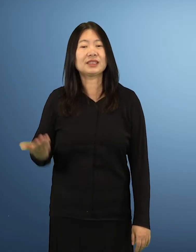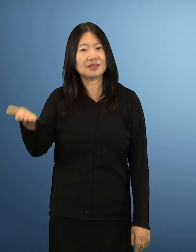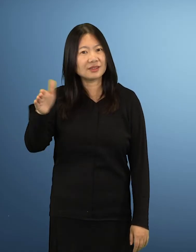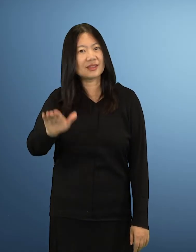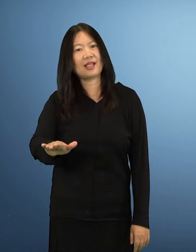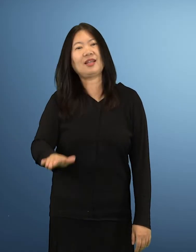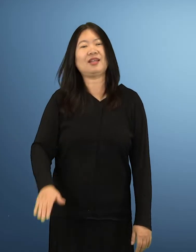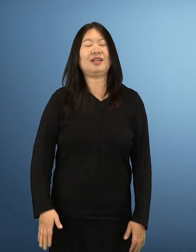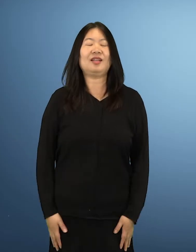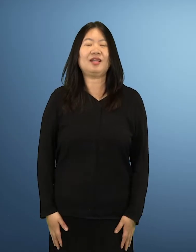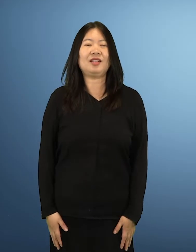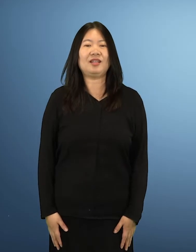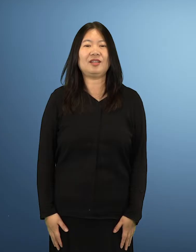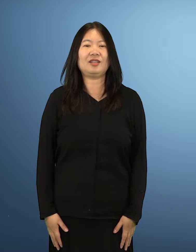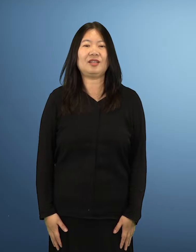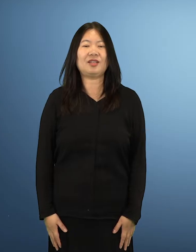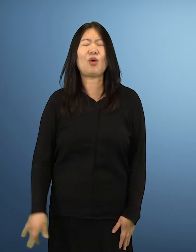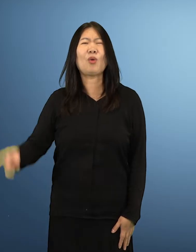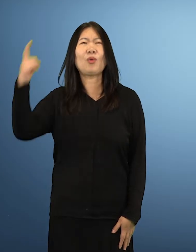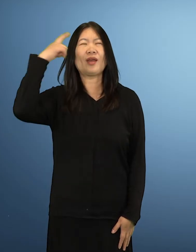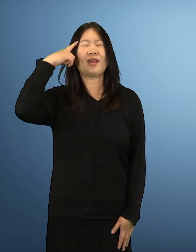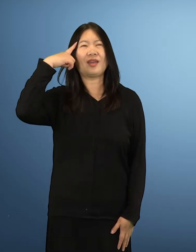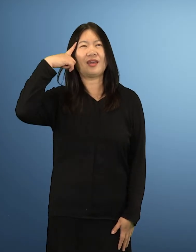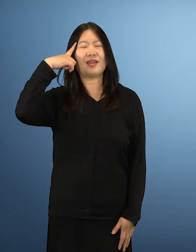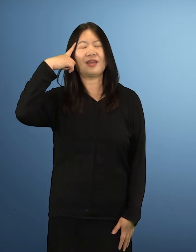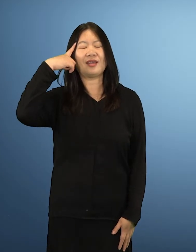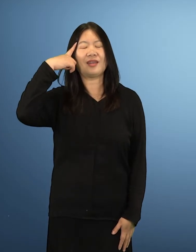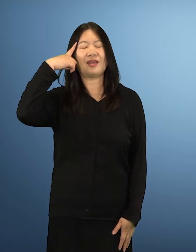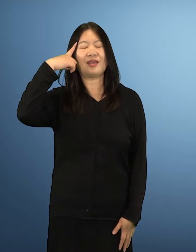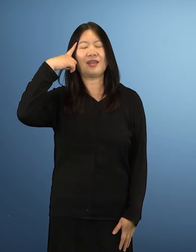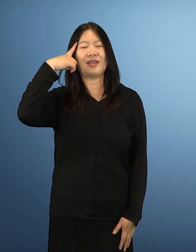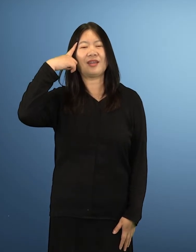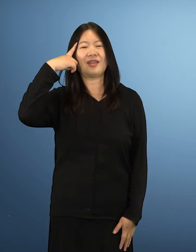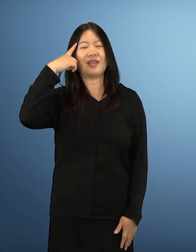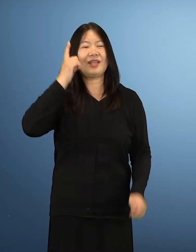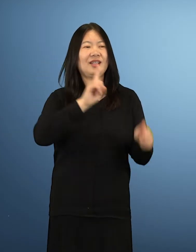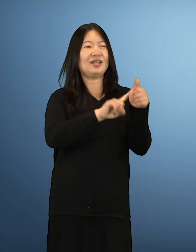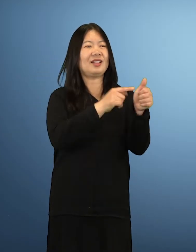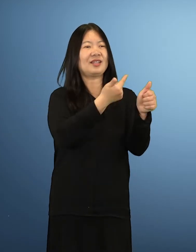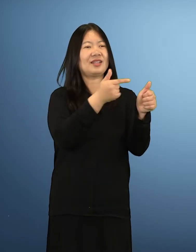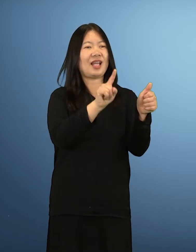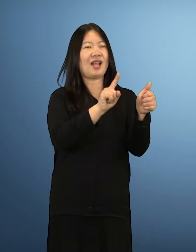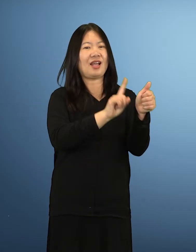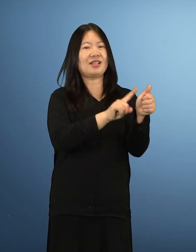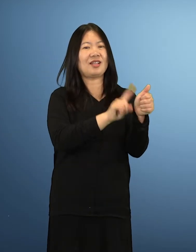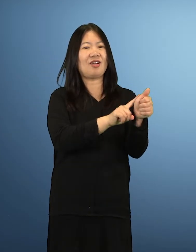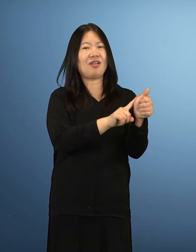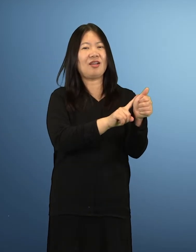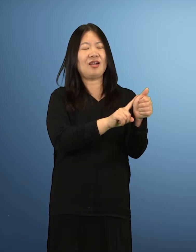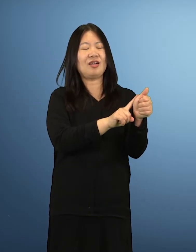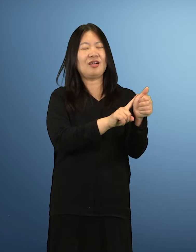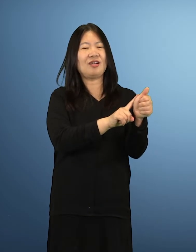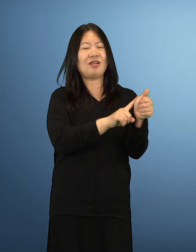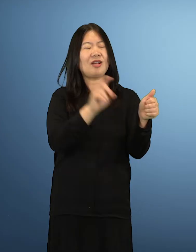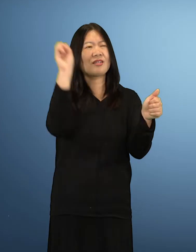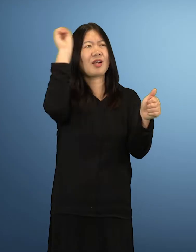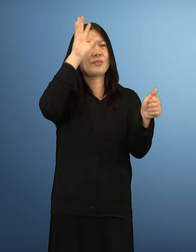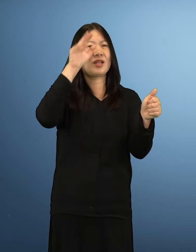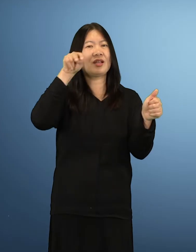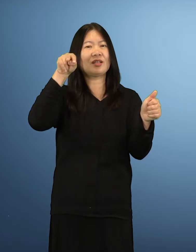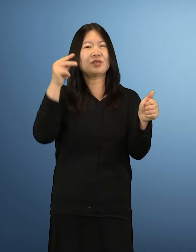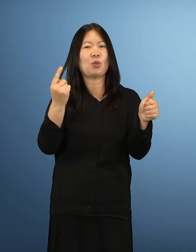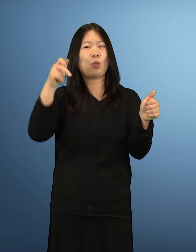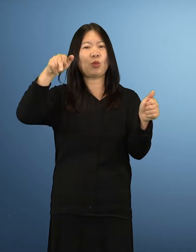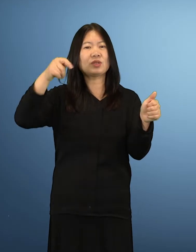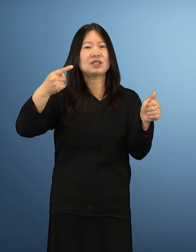그런데 왜 그 가수는 느닷없이 소크라테스를 소환했을까?